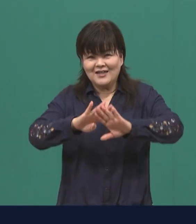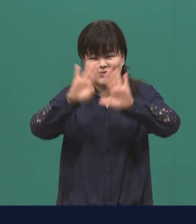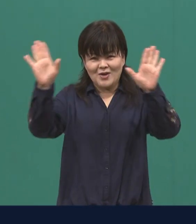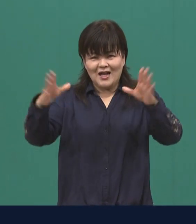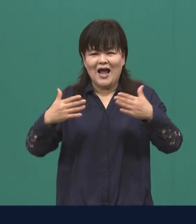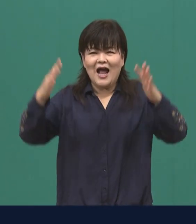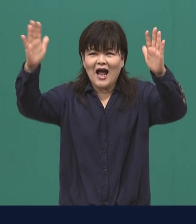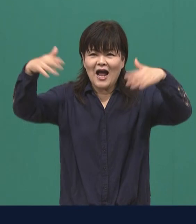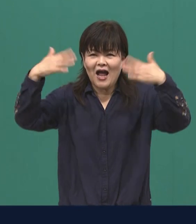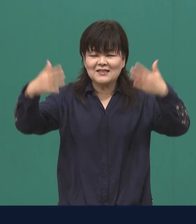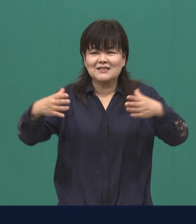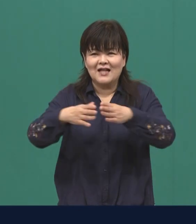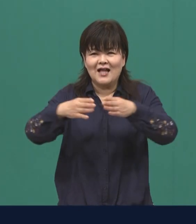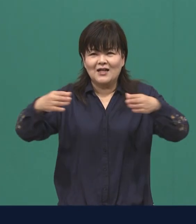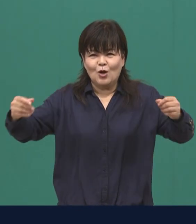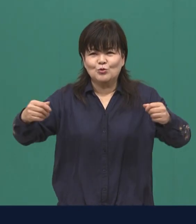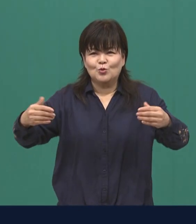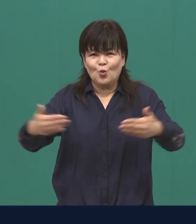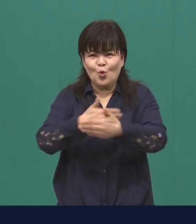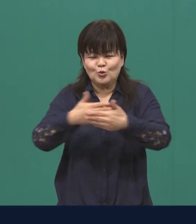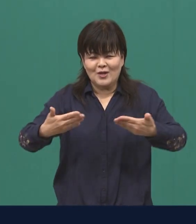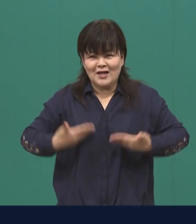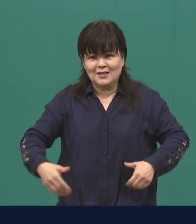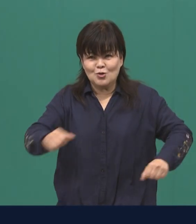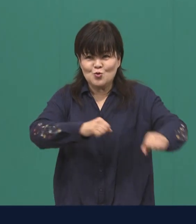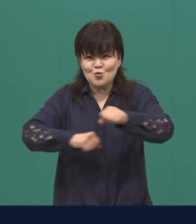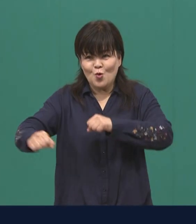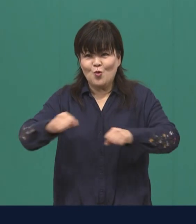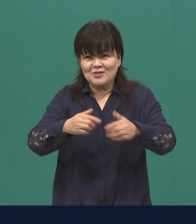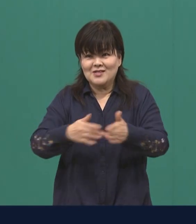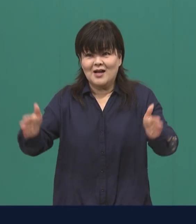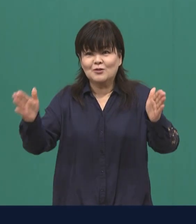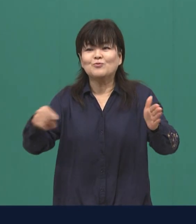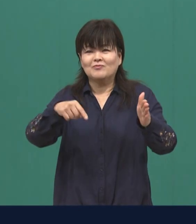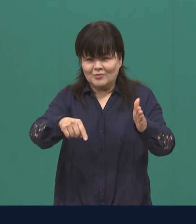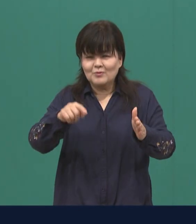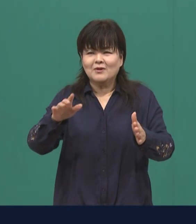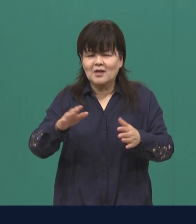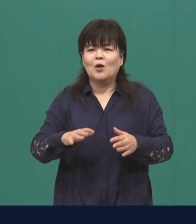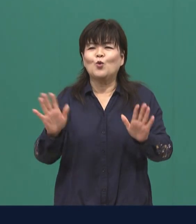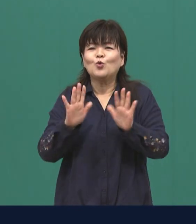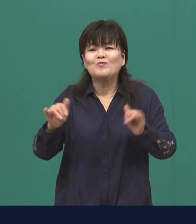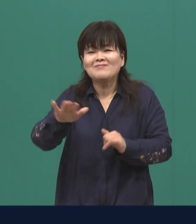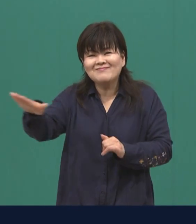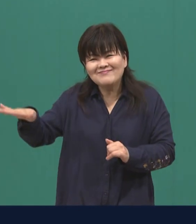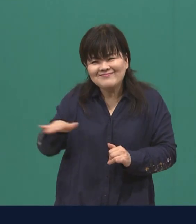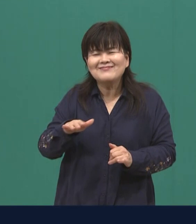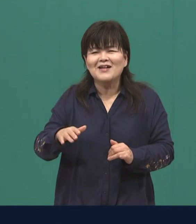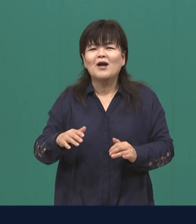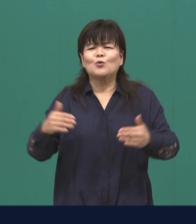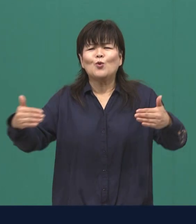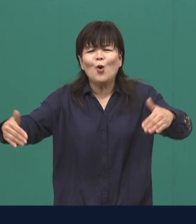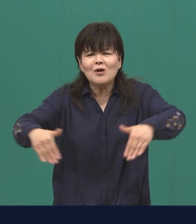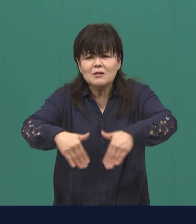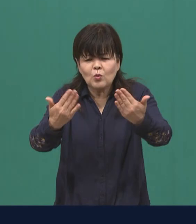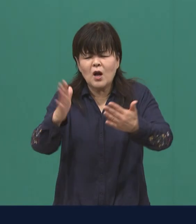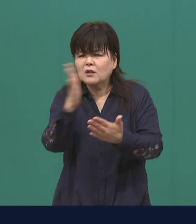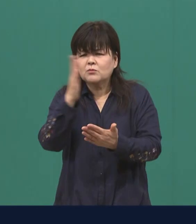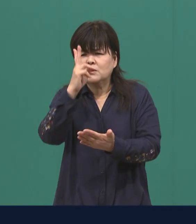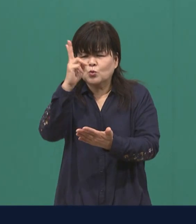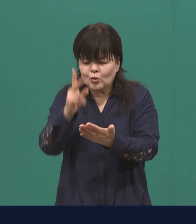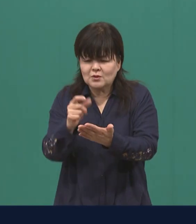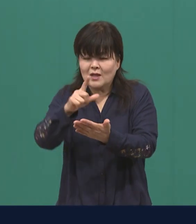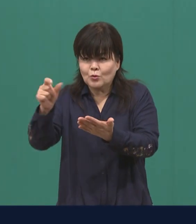先月21日から始まった秋の全国交通安全運動期間中ということもあり、園児たち